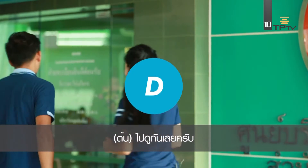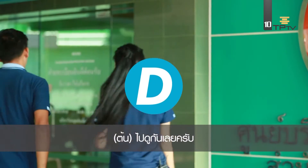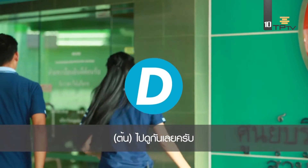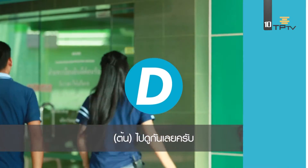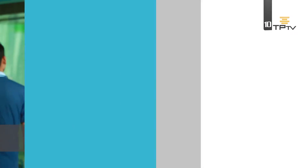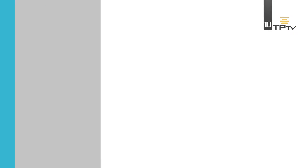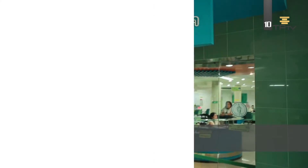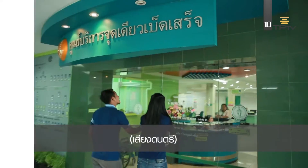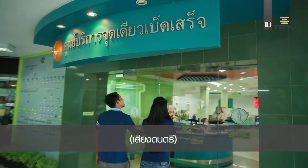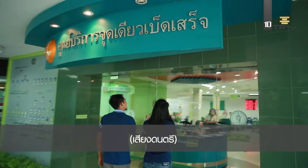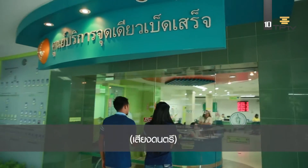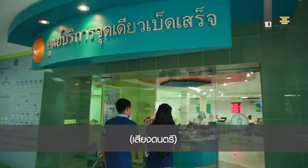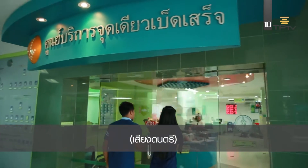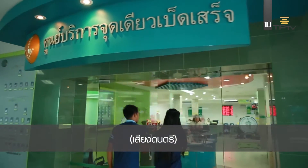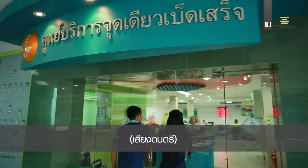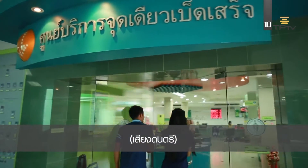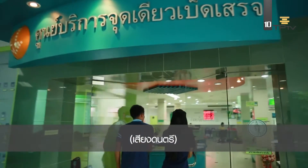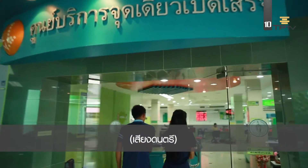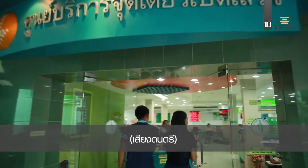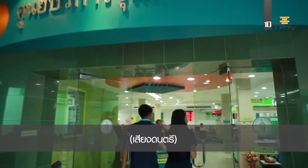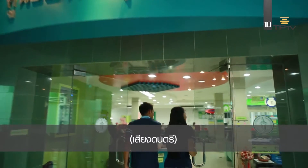ยครับ